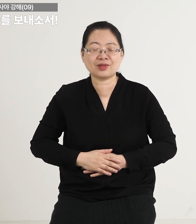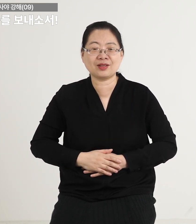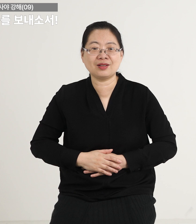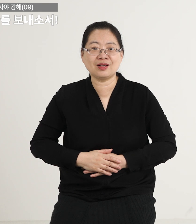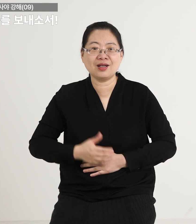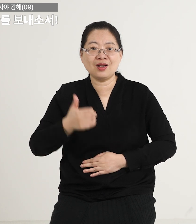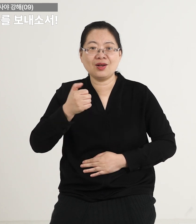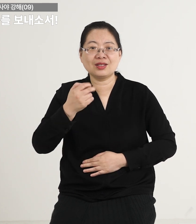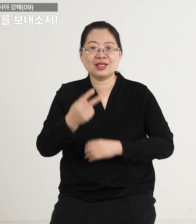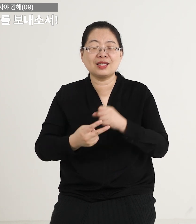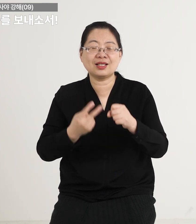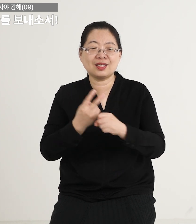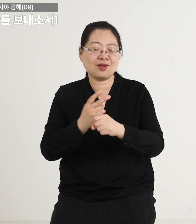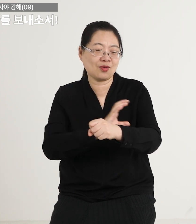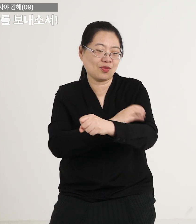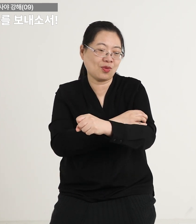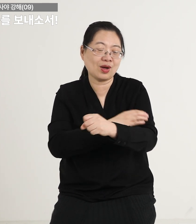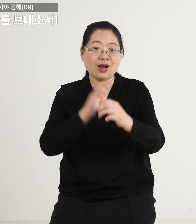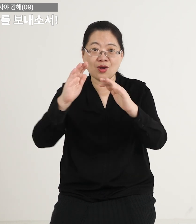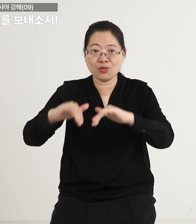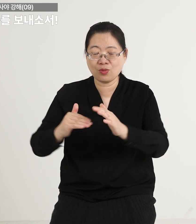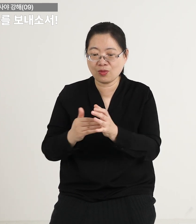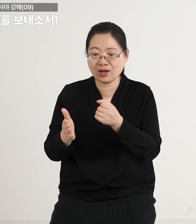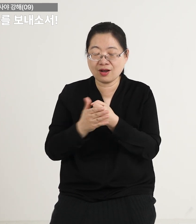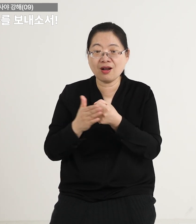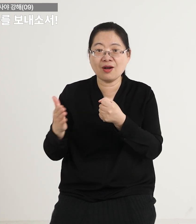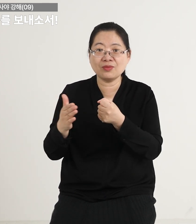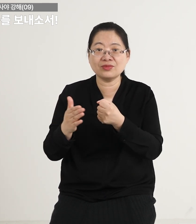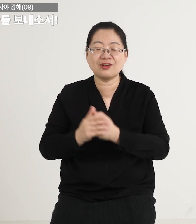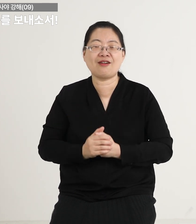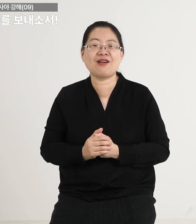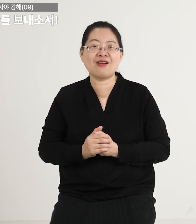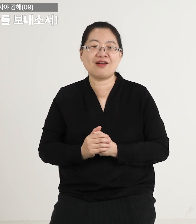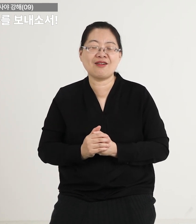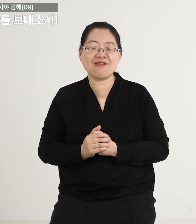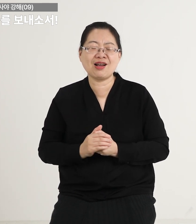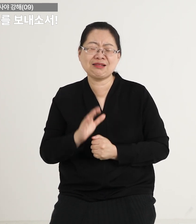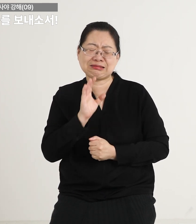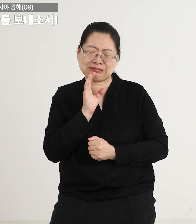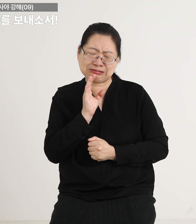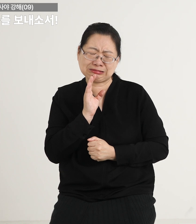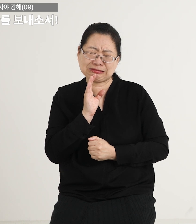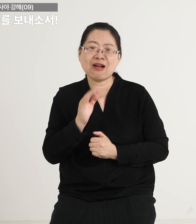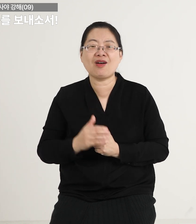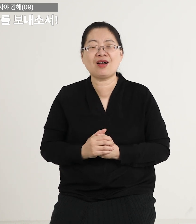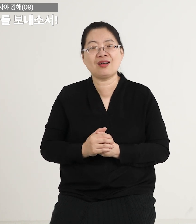52년 권자가 무너졌으니 얼마나 혼돈에